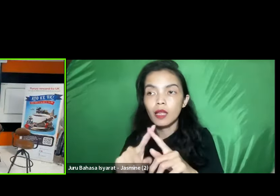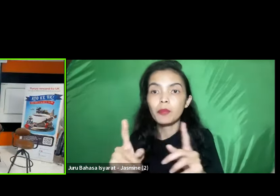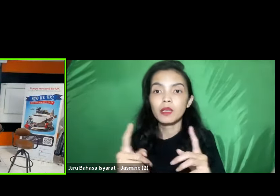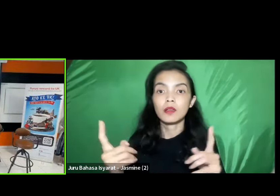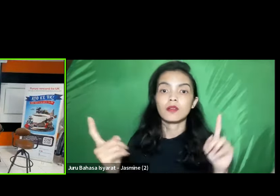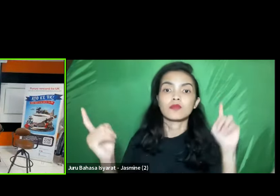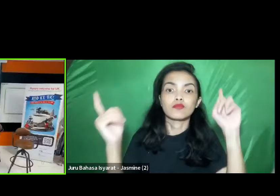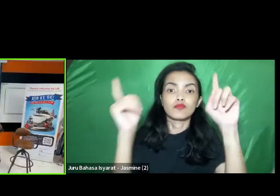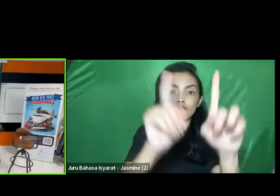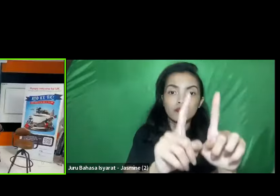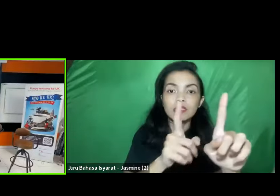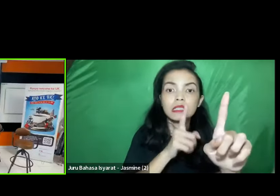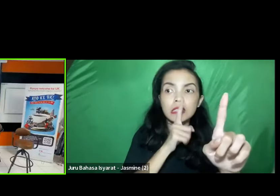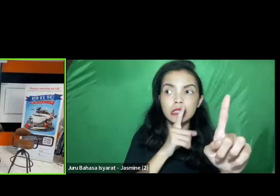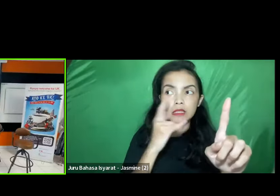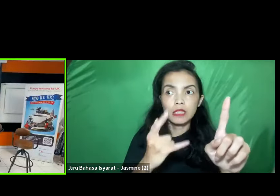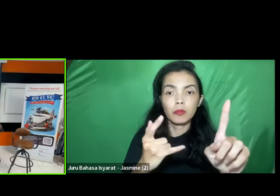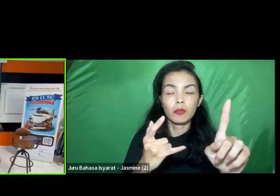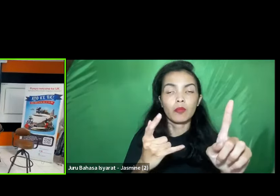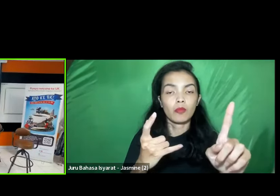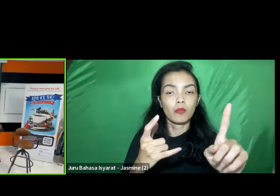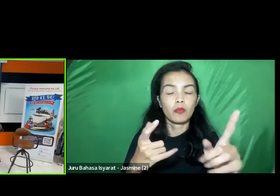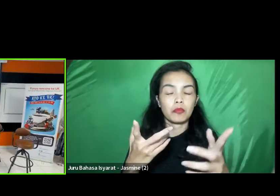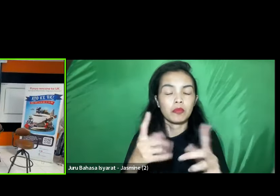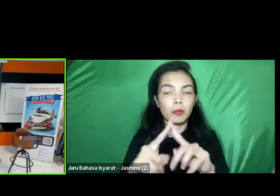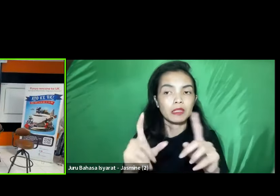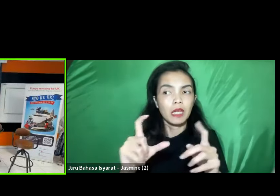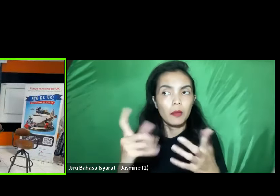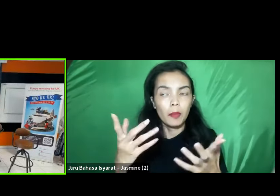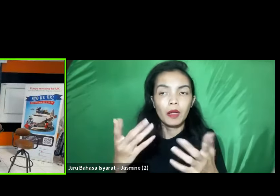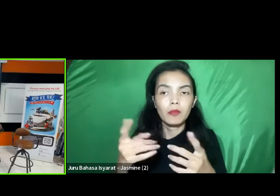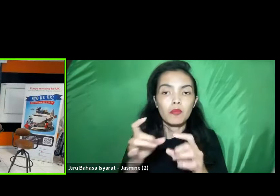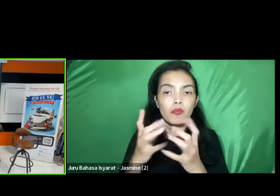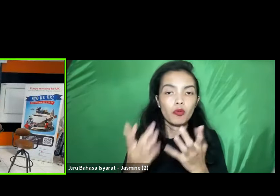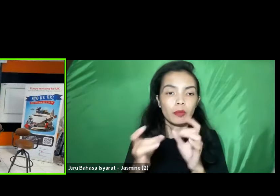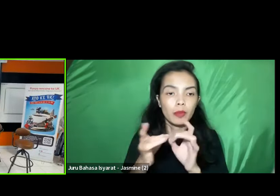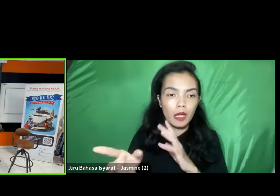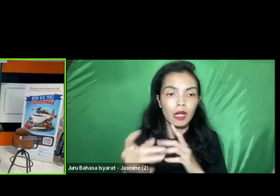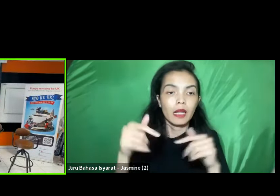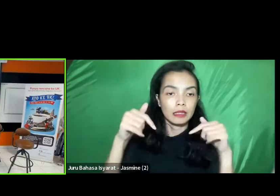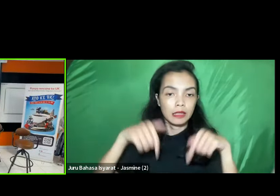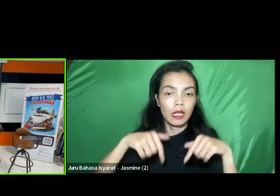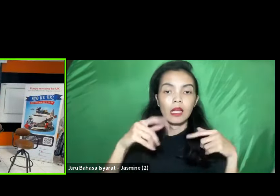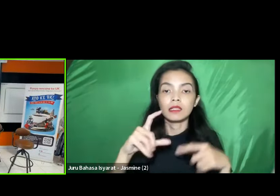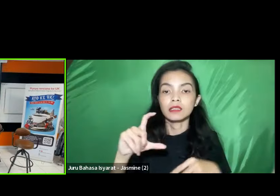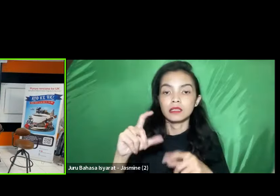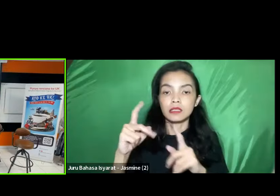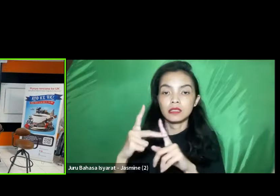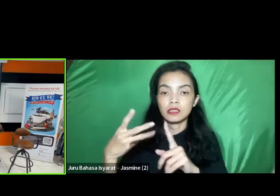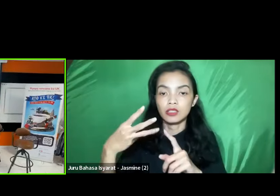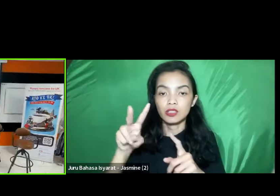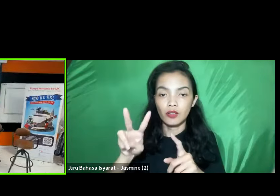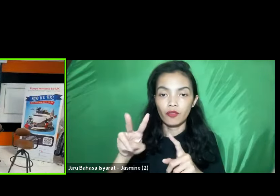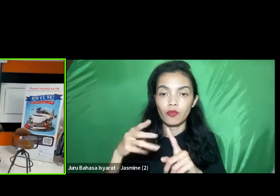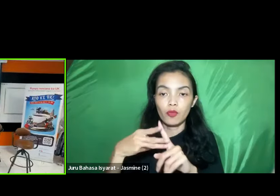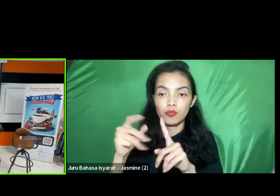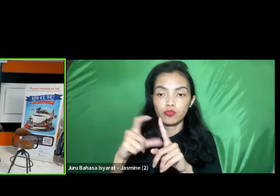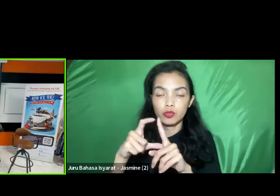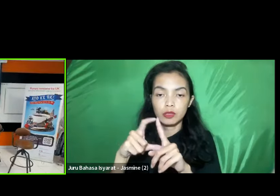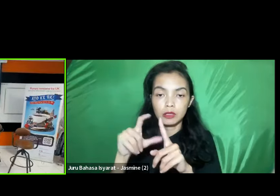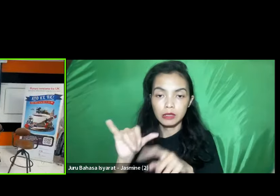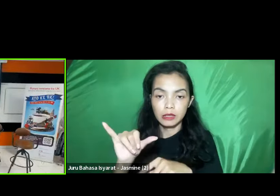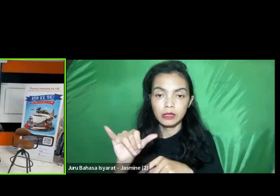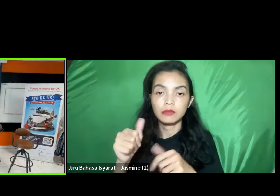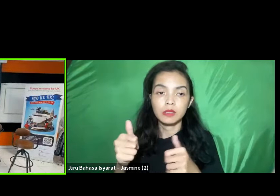eh ketua CB salah satu yang membuat saya ingin memfasilitasi teman-teman di sini selain dengan MTI dan mentor adalah kita bisa